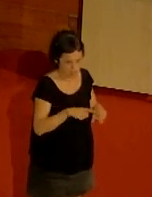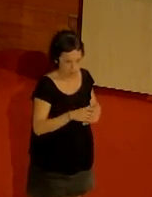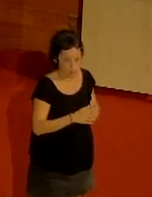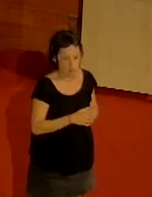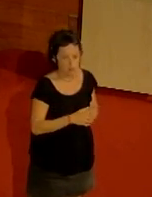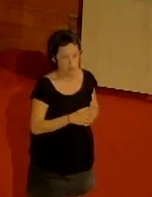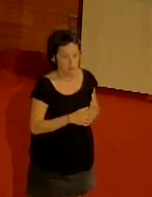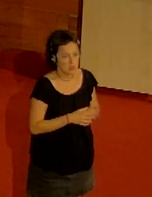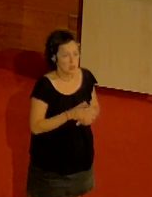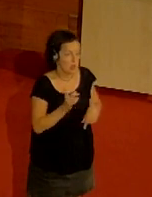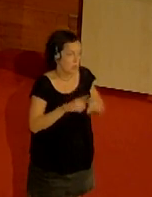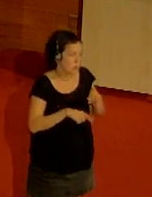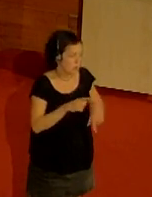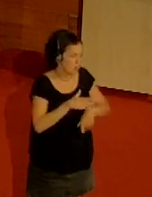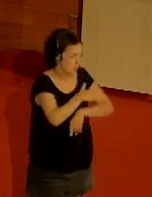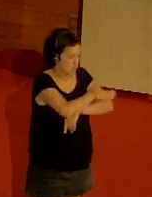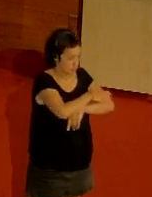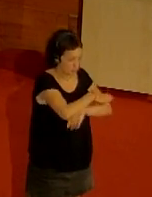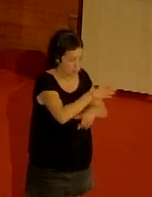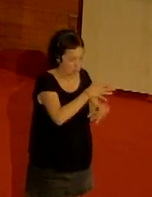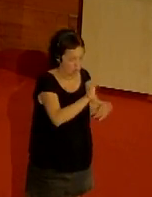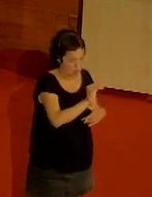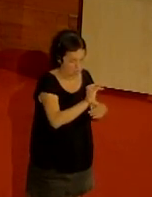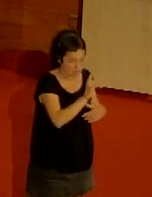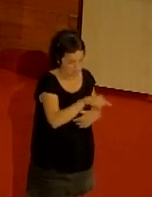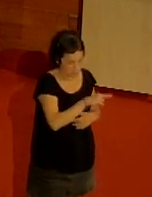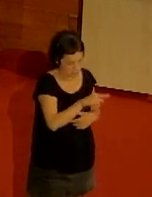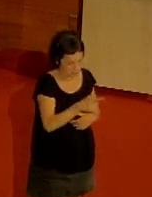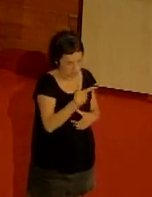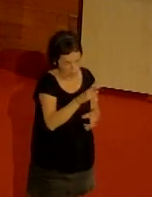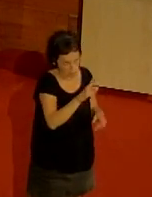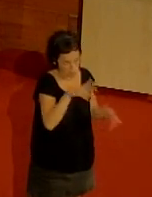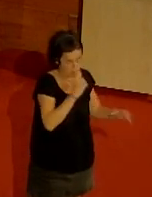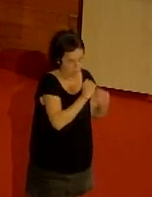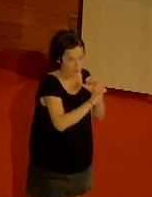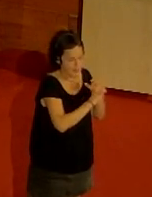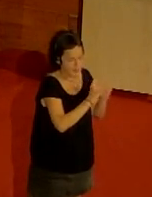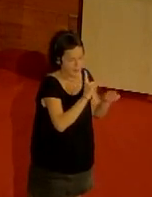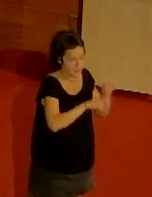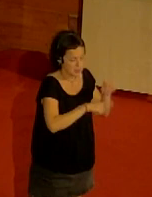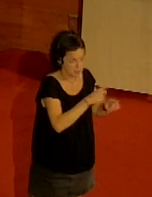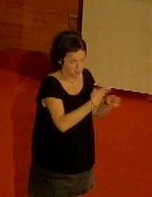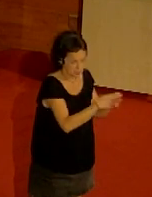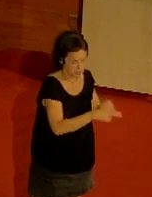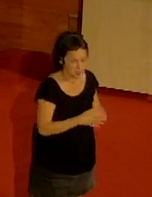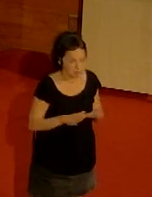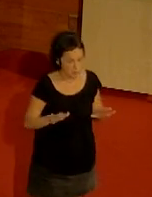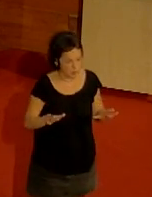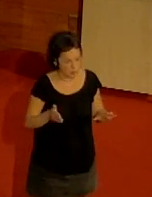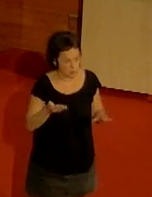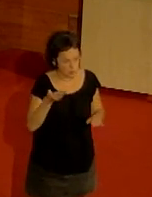veces está, ¿no? O sea, que esto ya viene de la política, ¿no? Pero es importante, yo creo, pues eso,